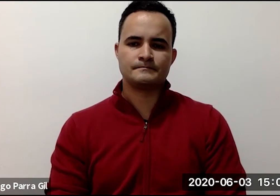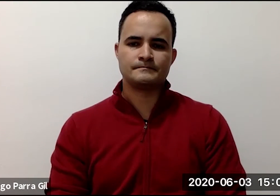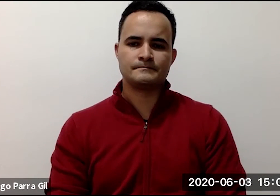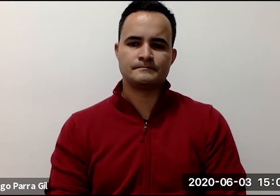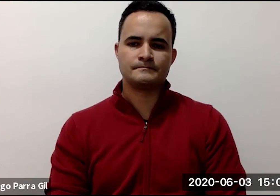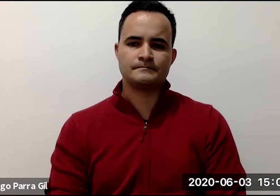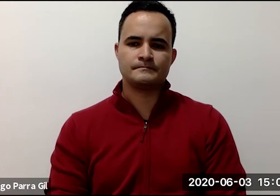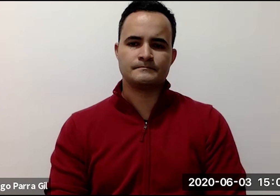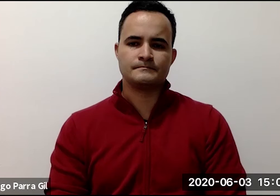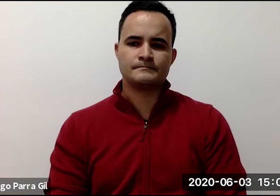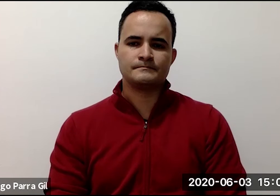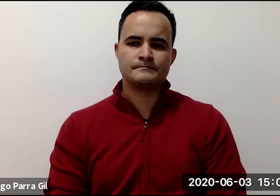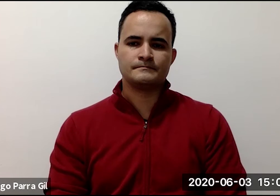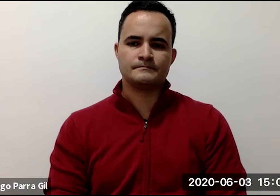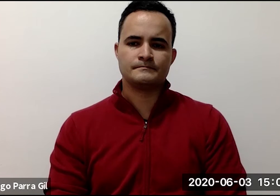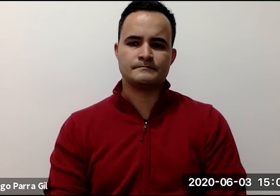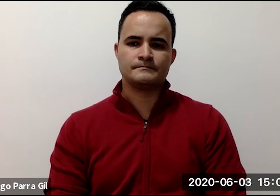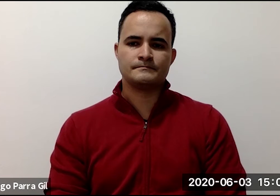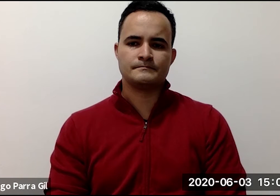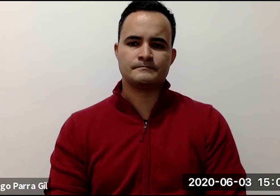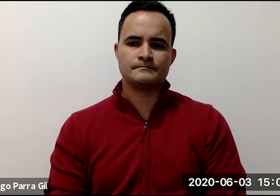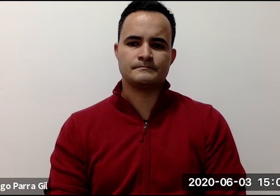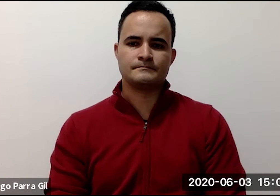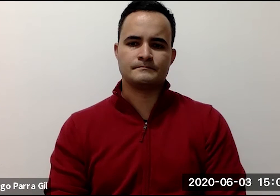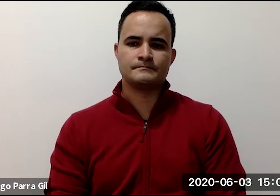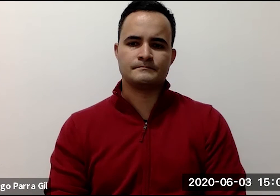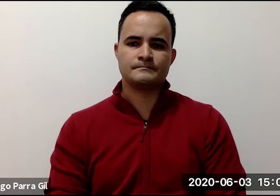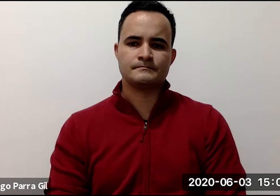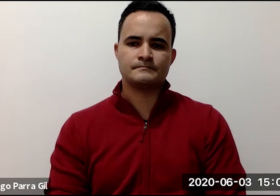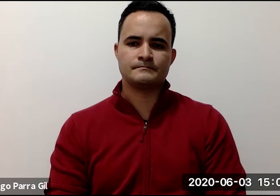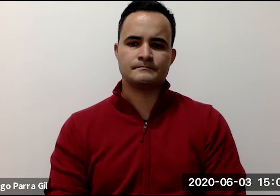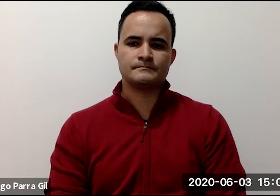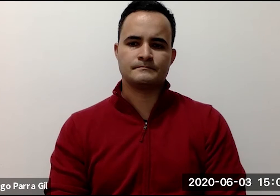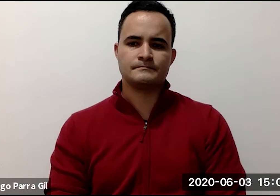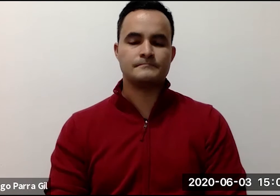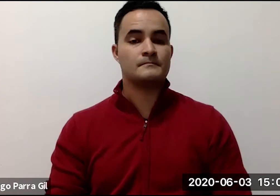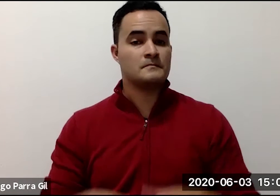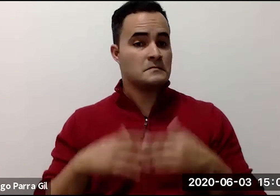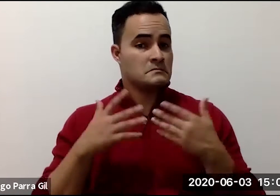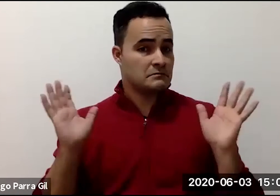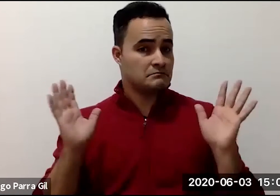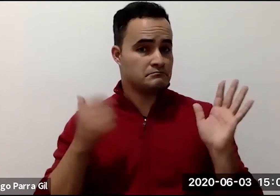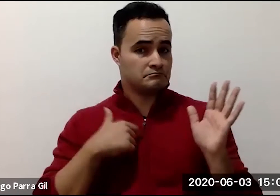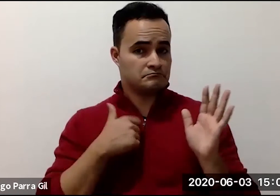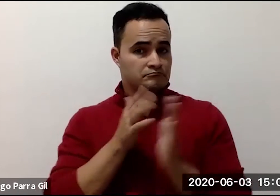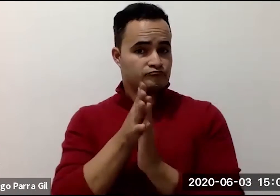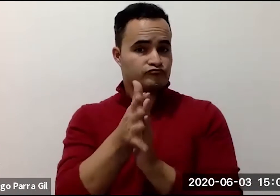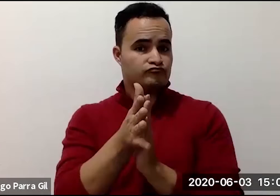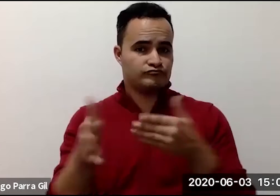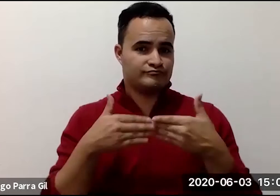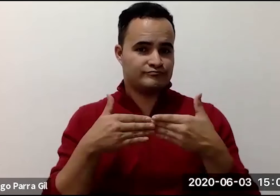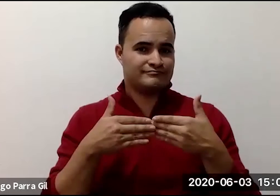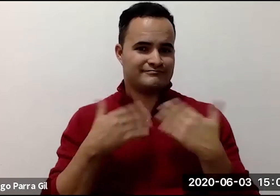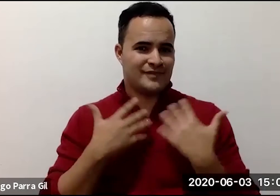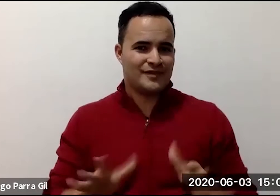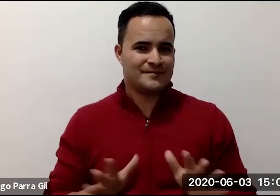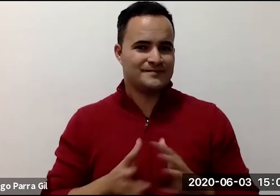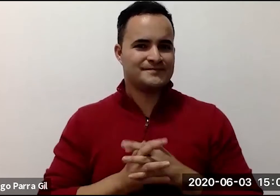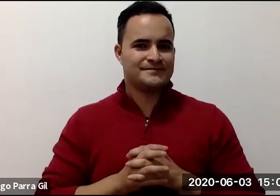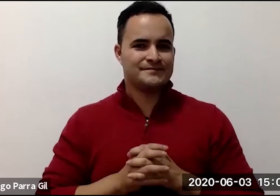Y bueno, por mi parte sería todo. Creo que ocupé menos espacio